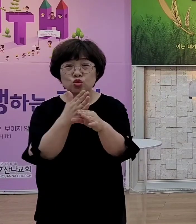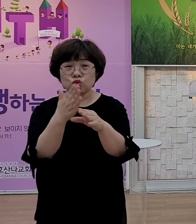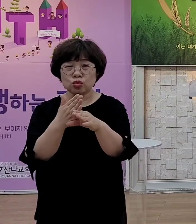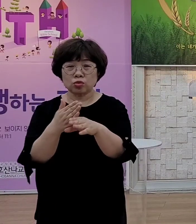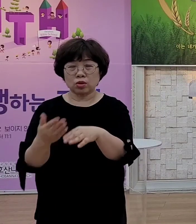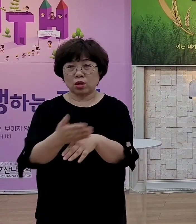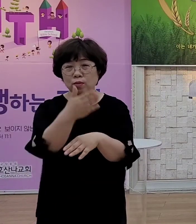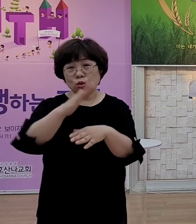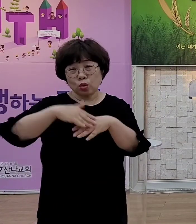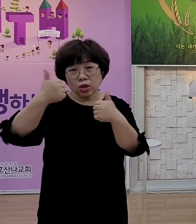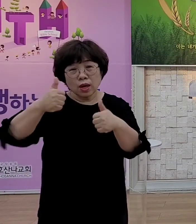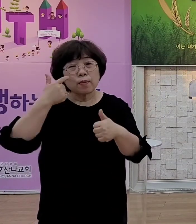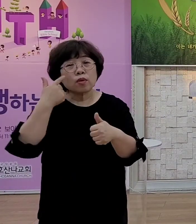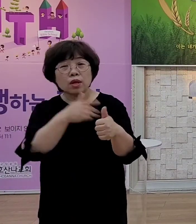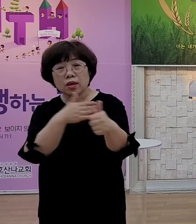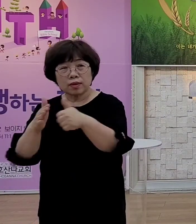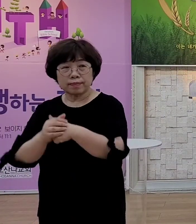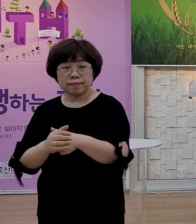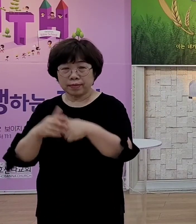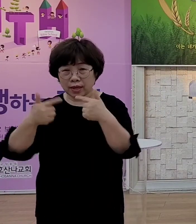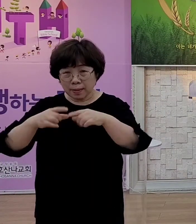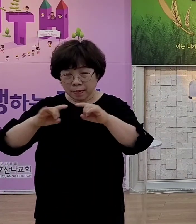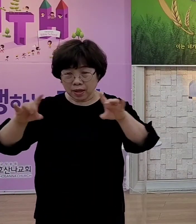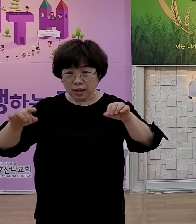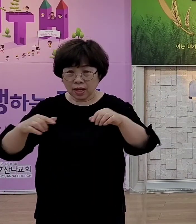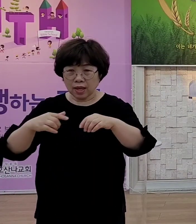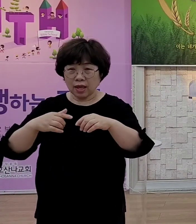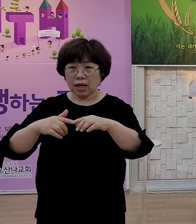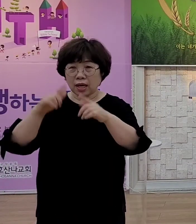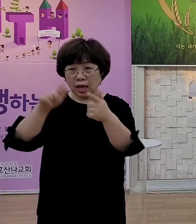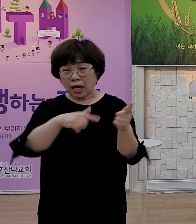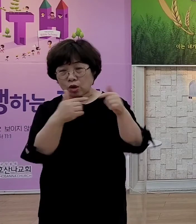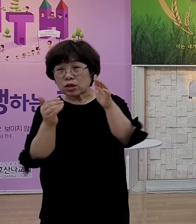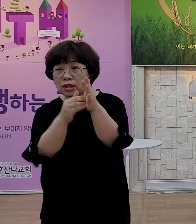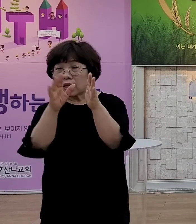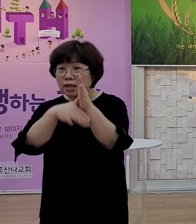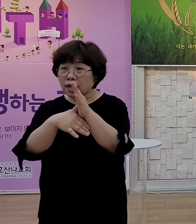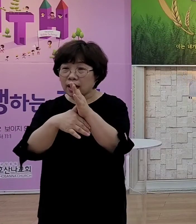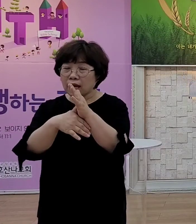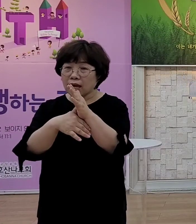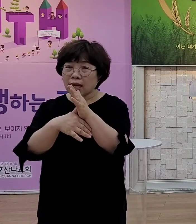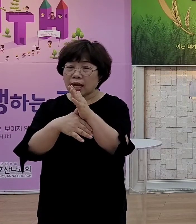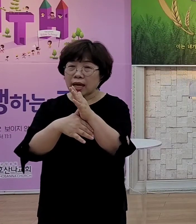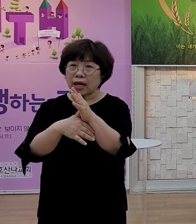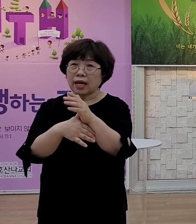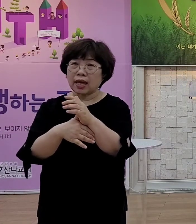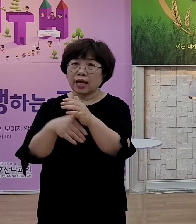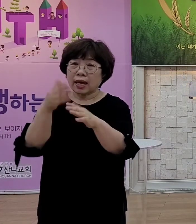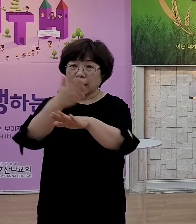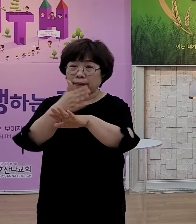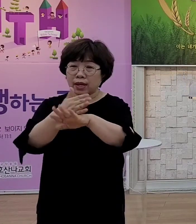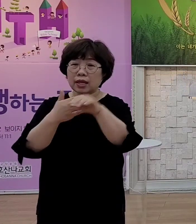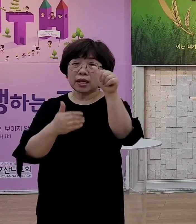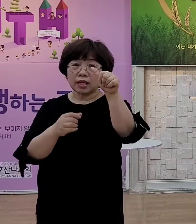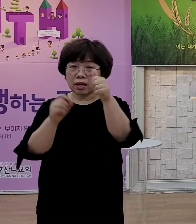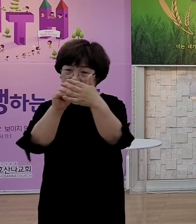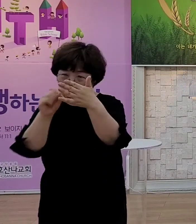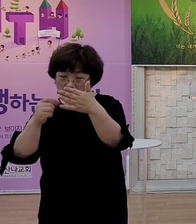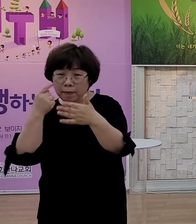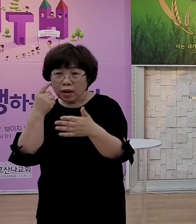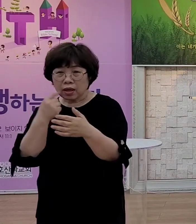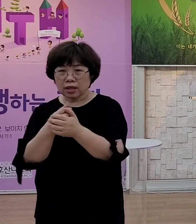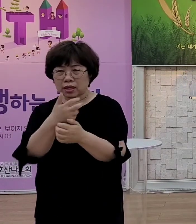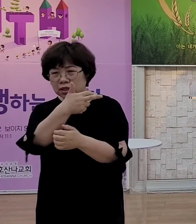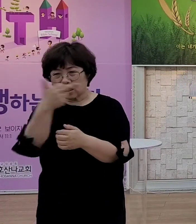보세요. 매일 우리가 하루의 일과를 마치면서 하나님 앞에 말씀으로 이런 기도하고 묵상하잖아요. 그때